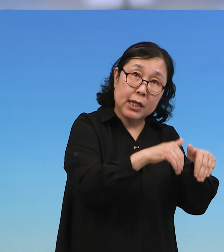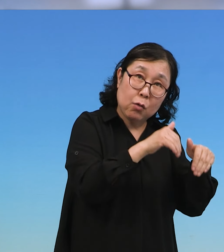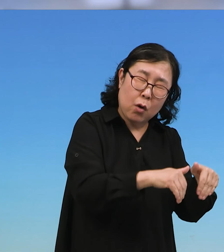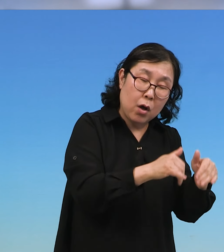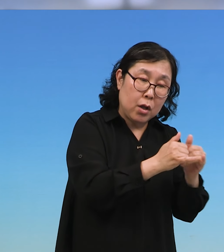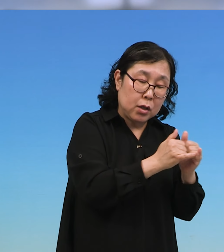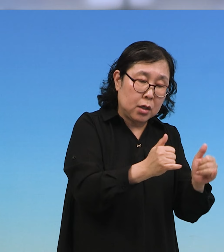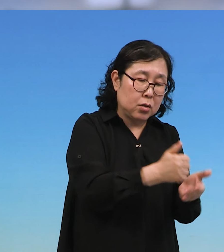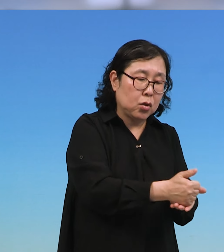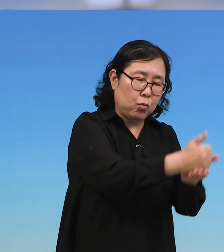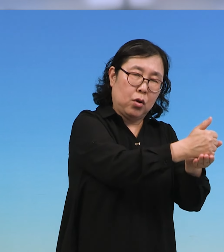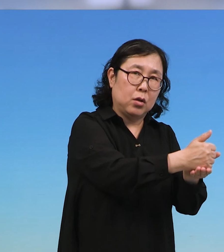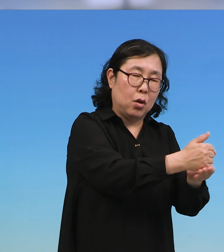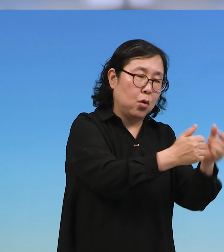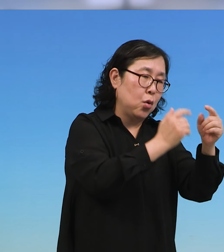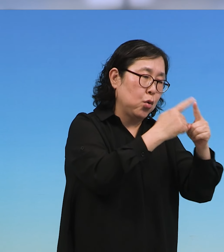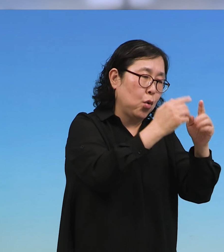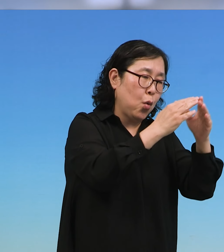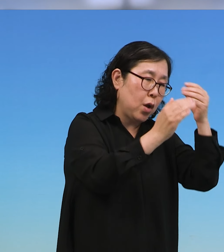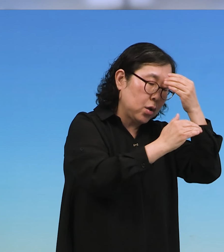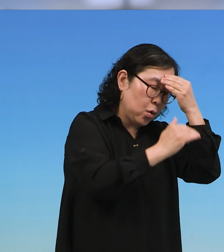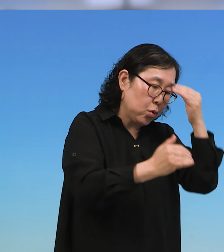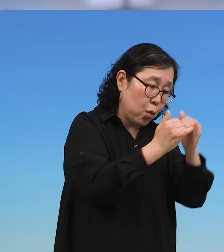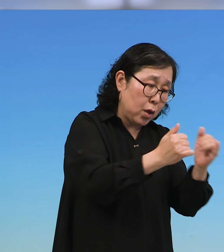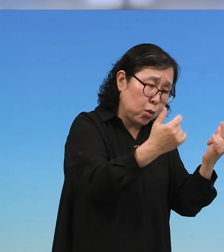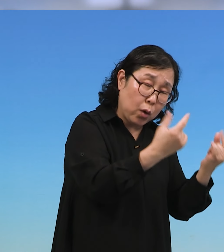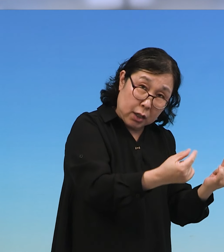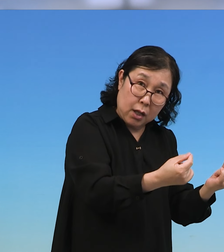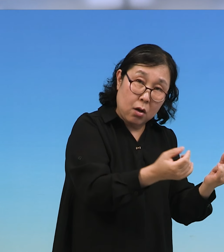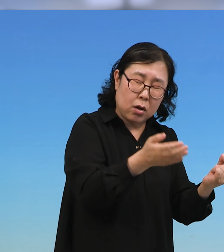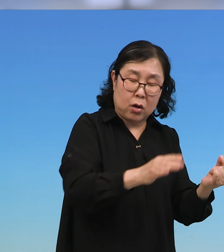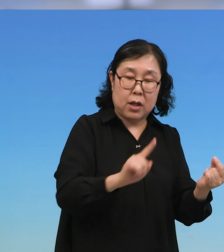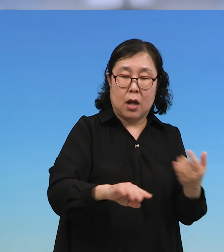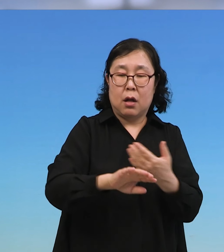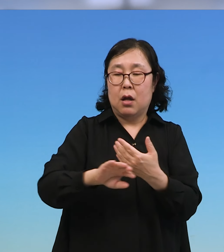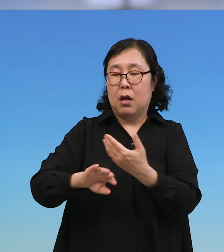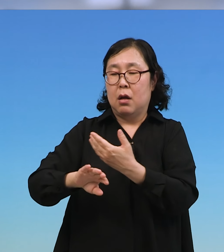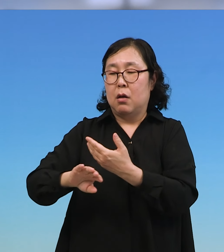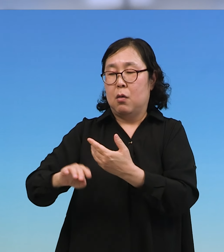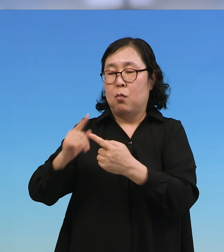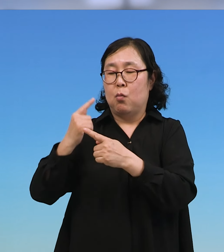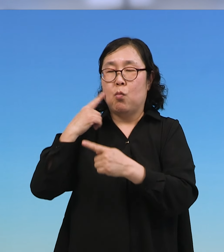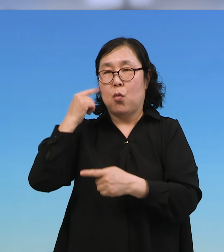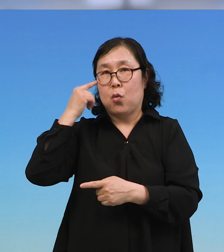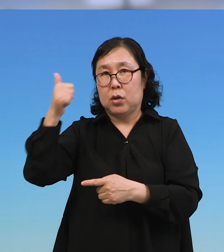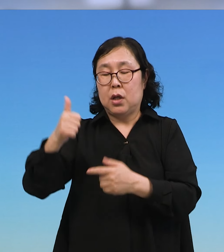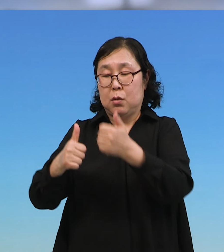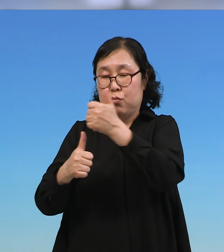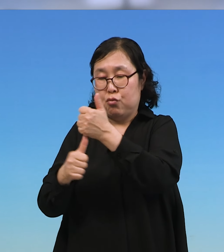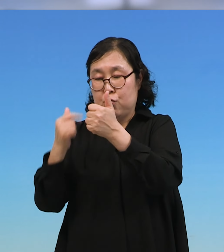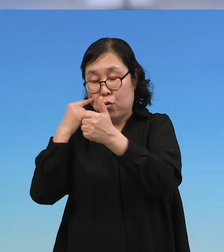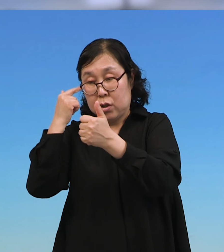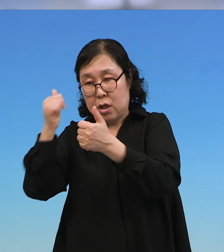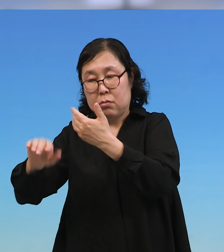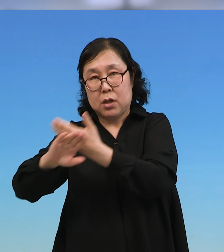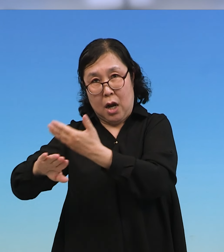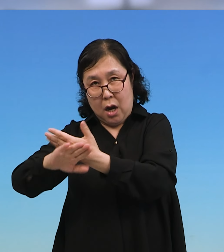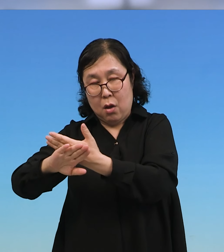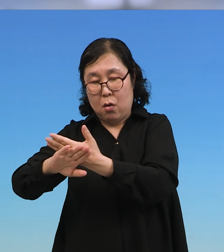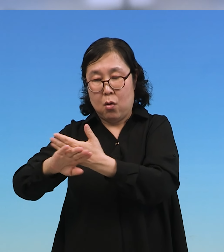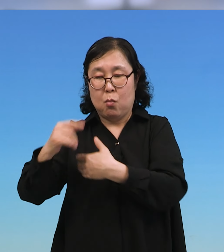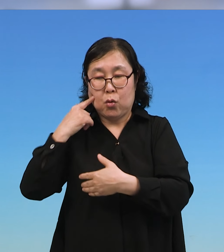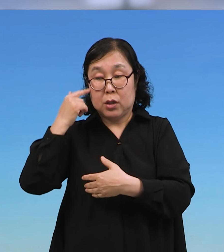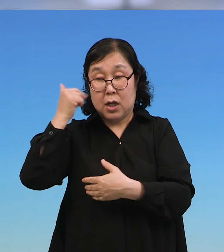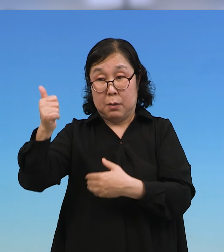돼요. 상처 주면 안 됩니다. 그러나 목회자는 달라요. 솔선수범해야 되고